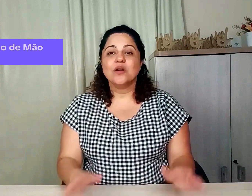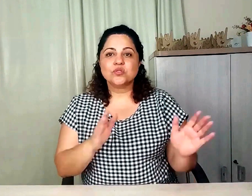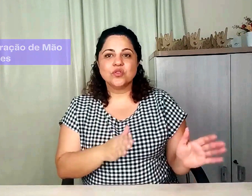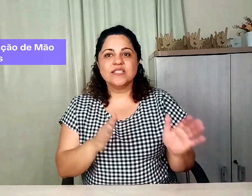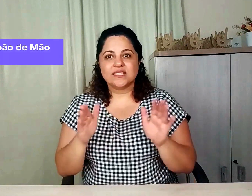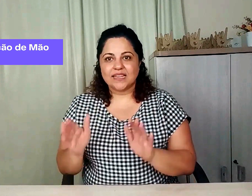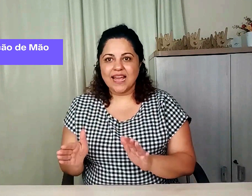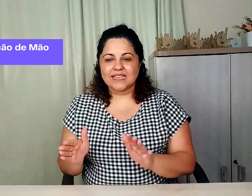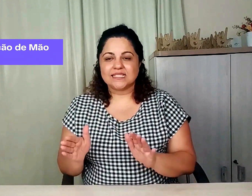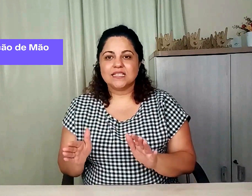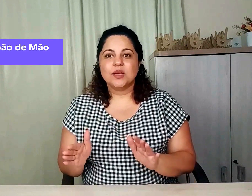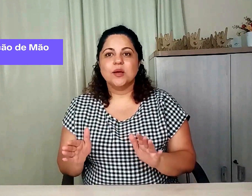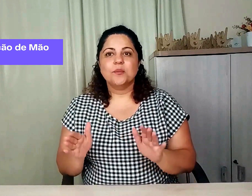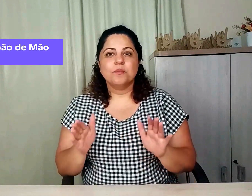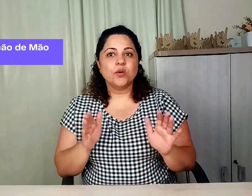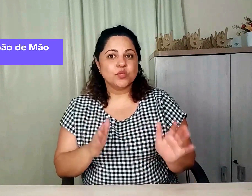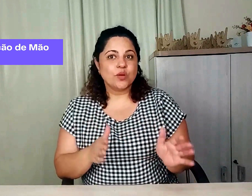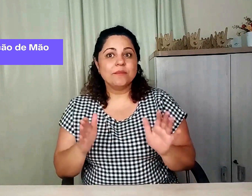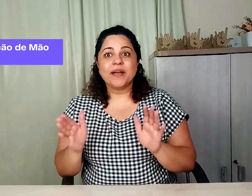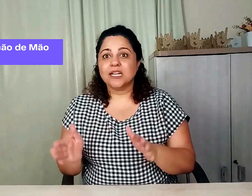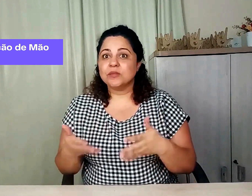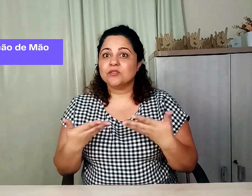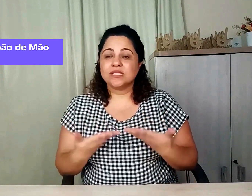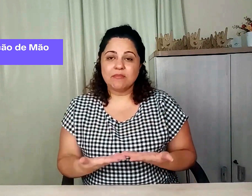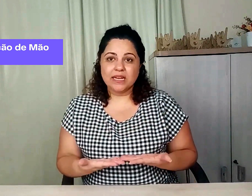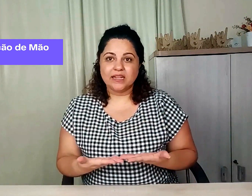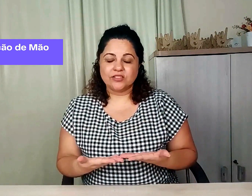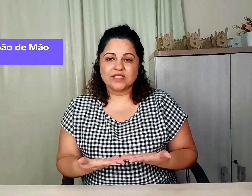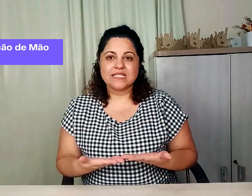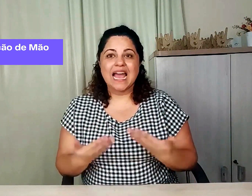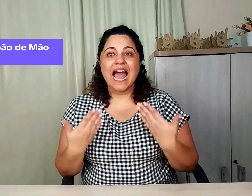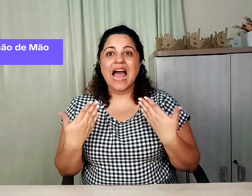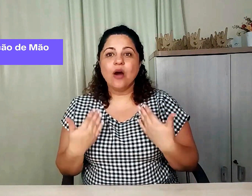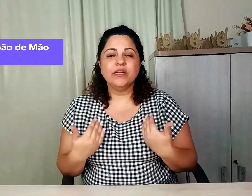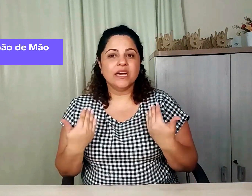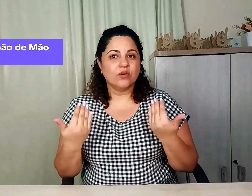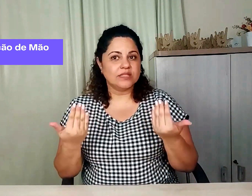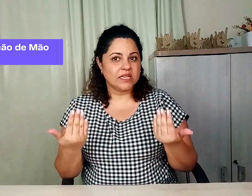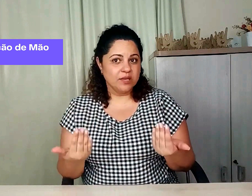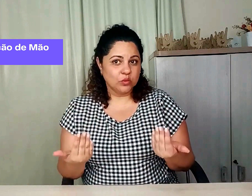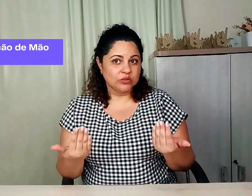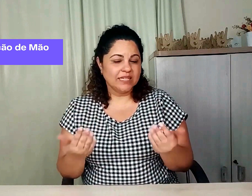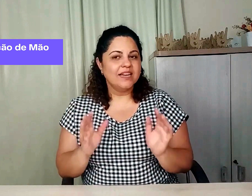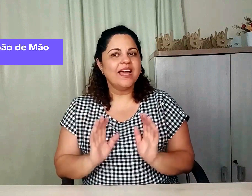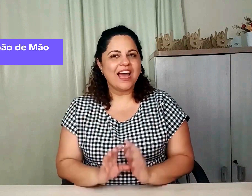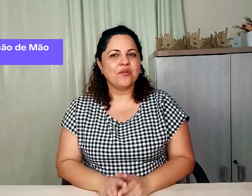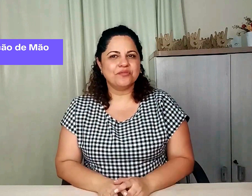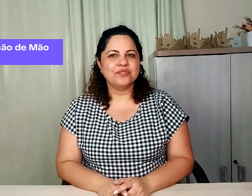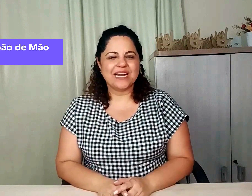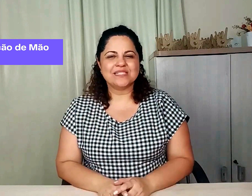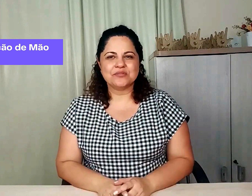os dois sinais possuem parâmetros semelhantes. A única coisa que muda é a configuração de